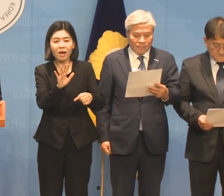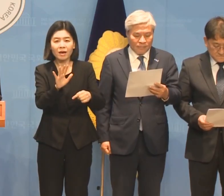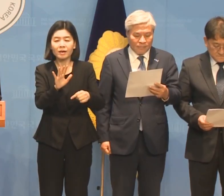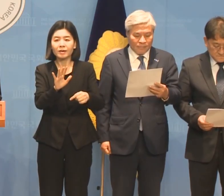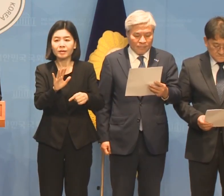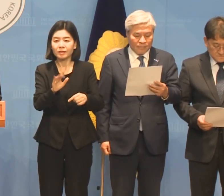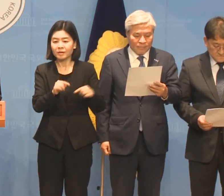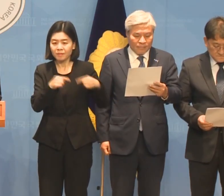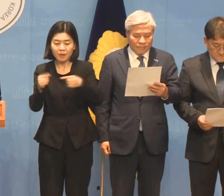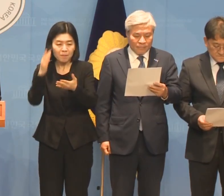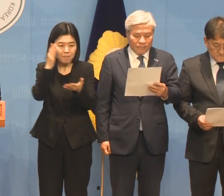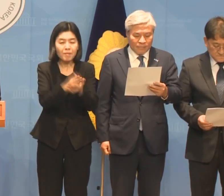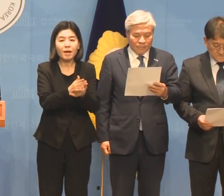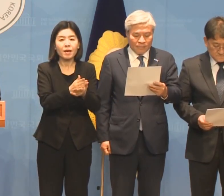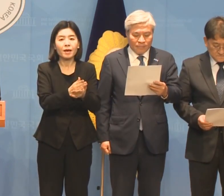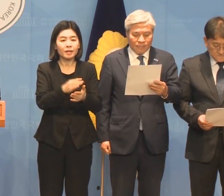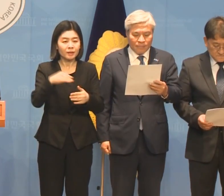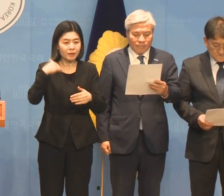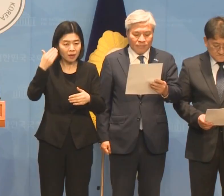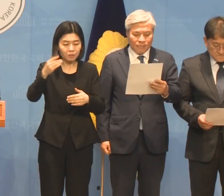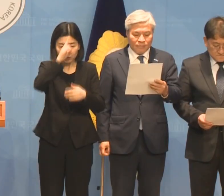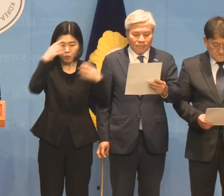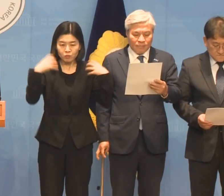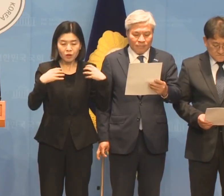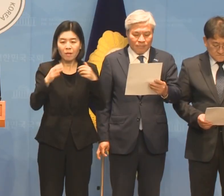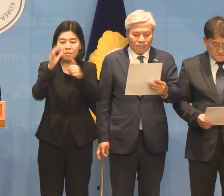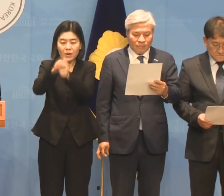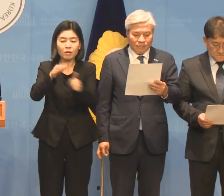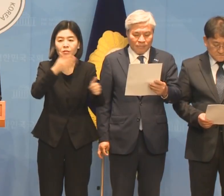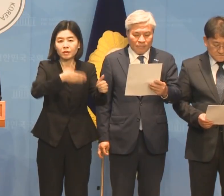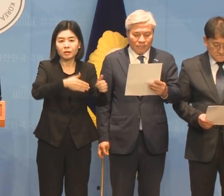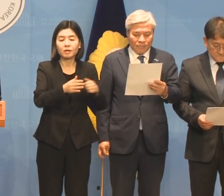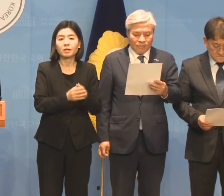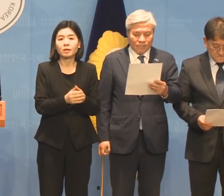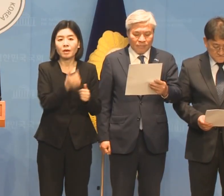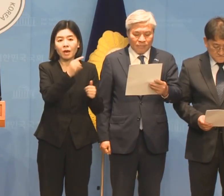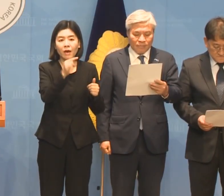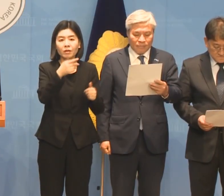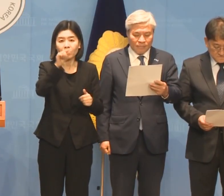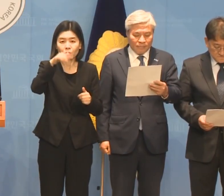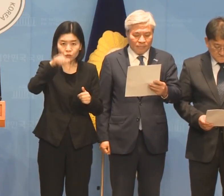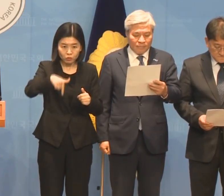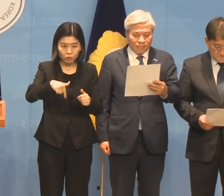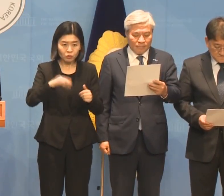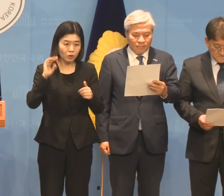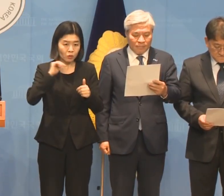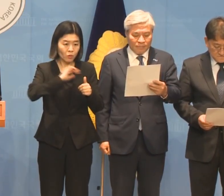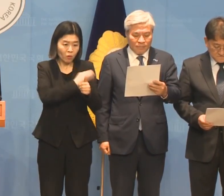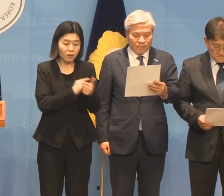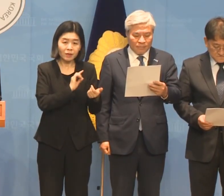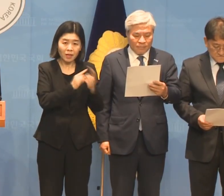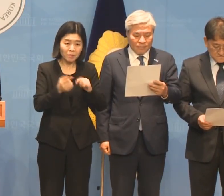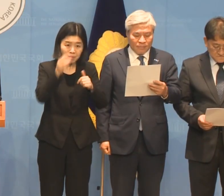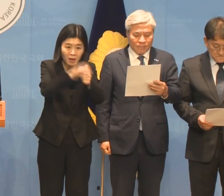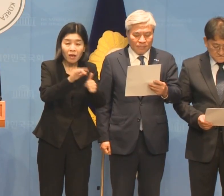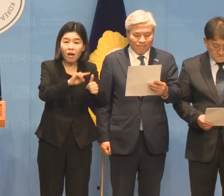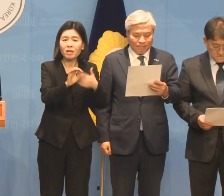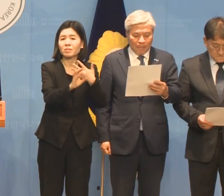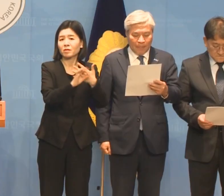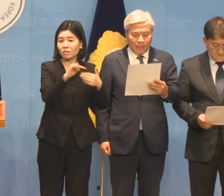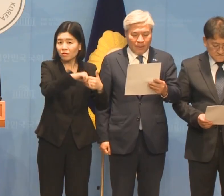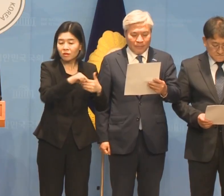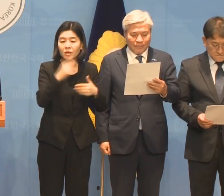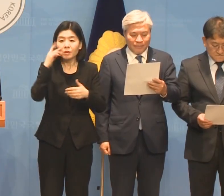넘기라. 한덕수 권한대행이 기어코 미국과 관세 협상을 시작하려 합니다. 국익을 건